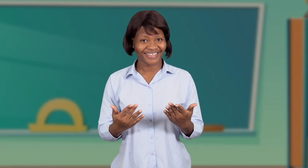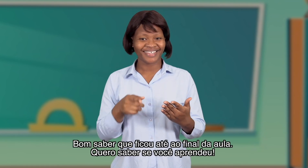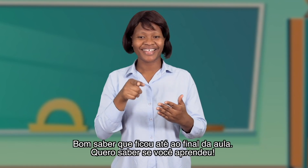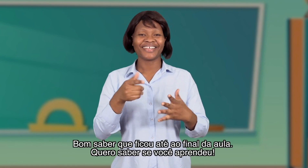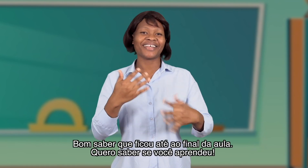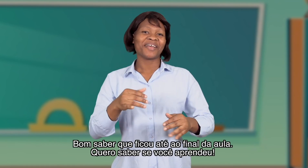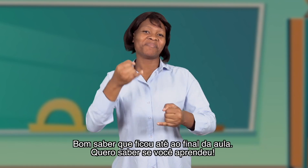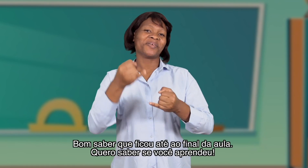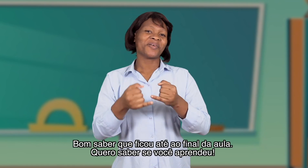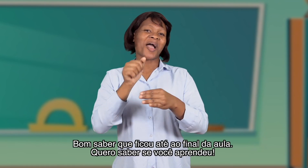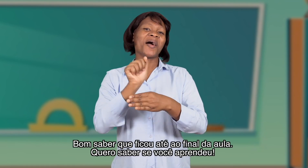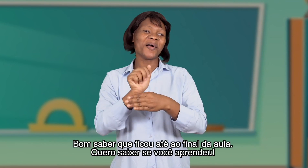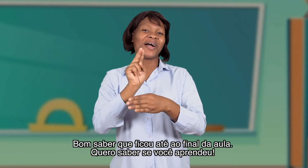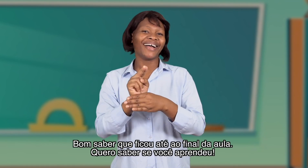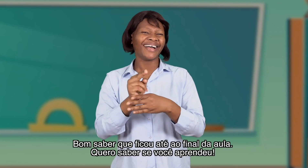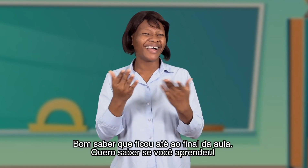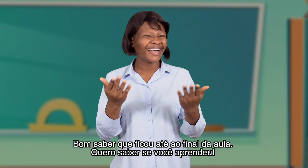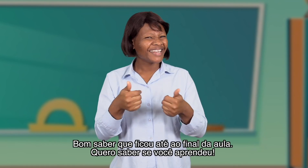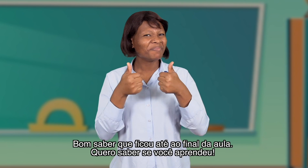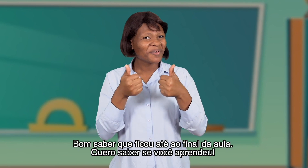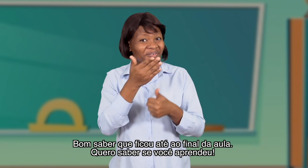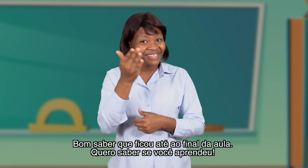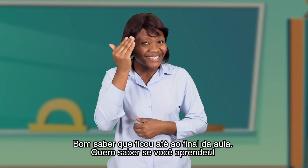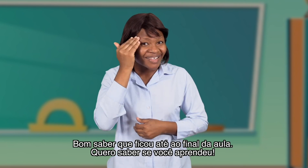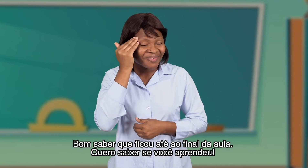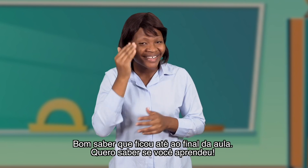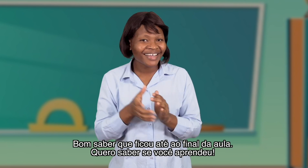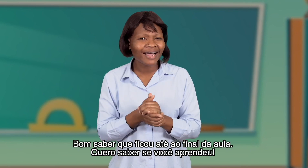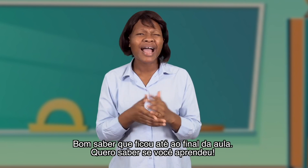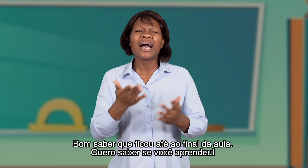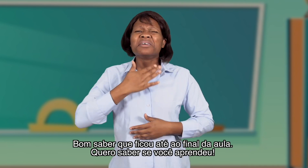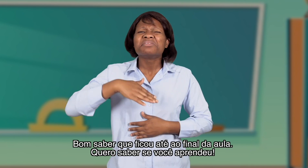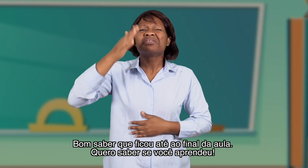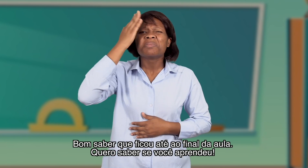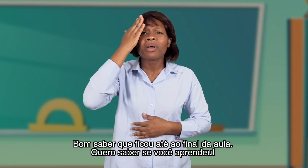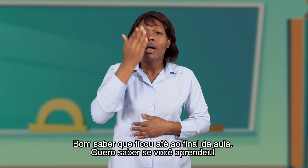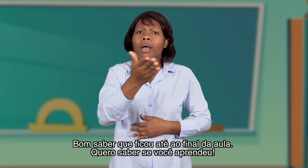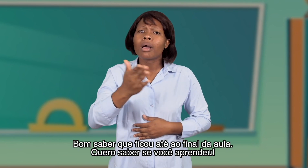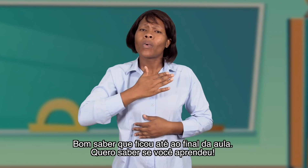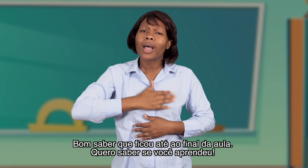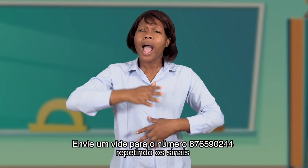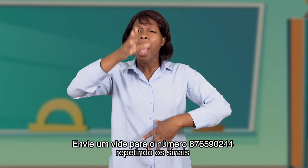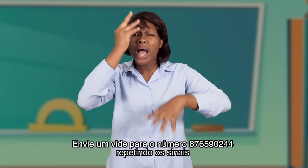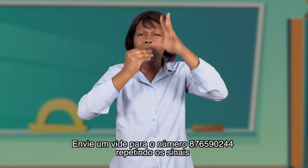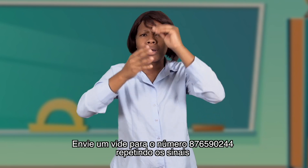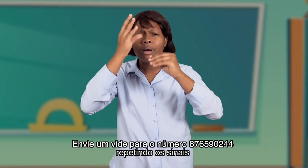Bom saber que ficou até o fim da aula Quero saber se você aprendeu Envie um